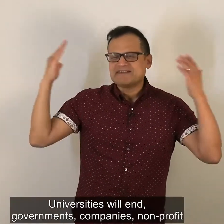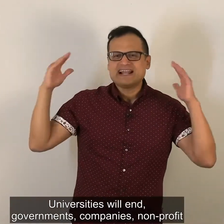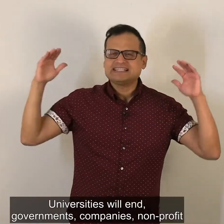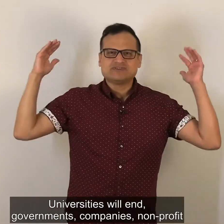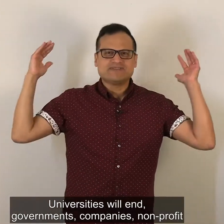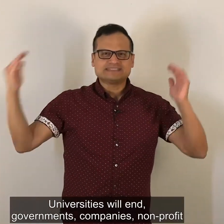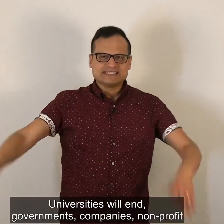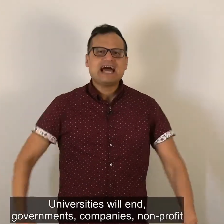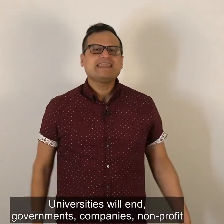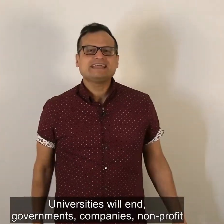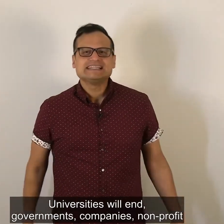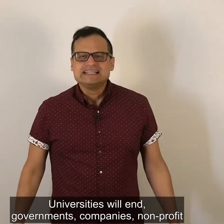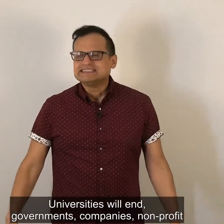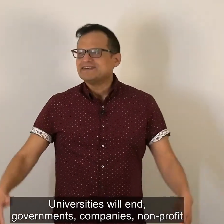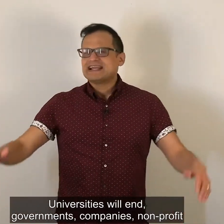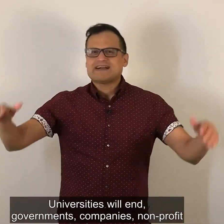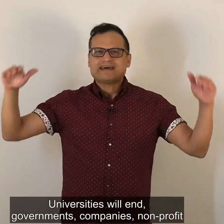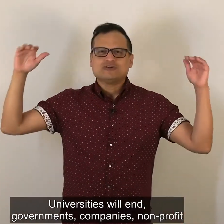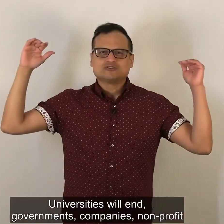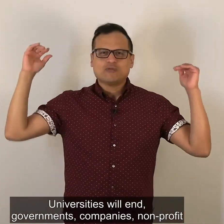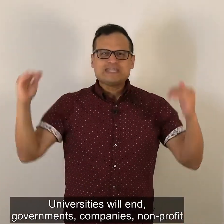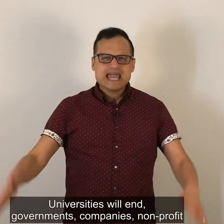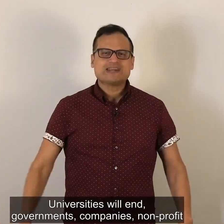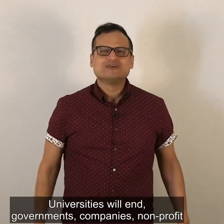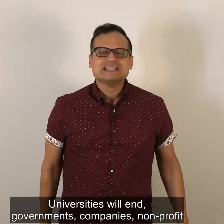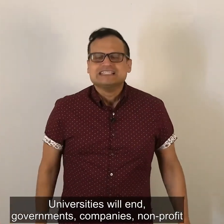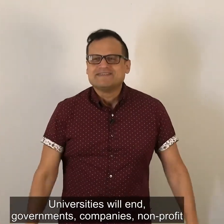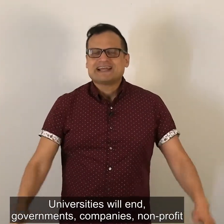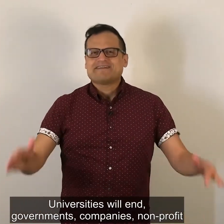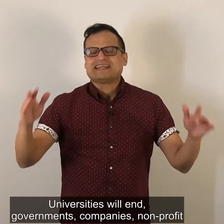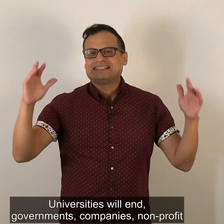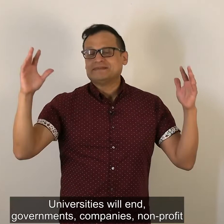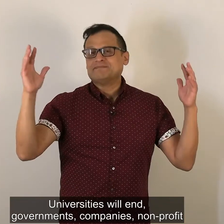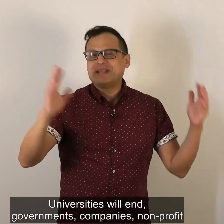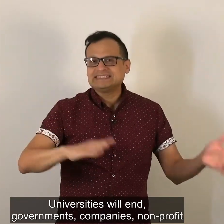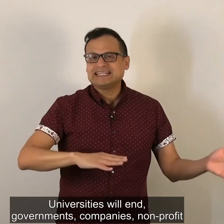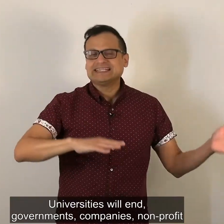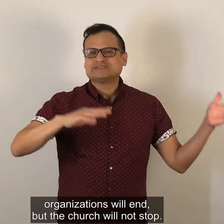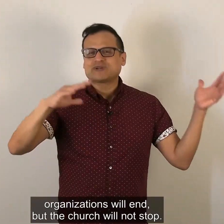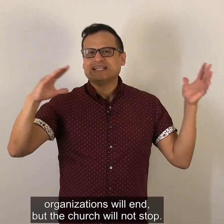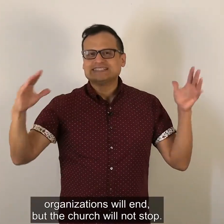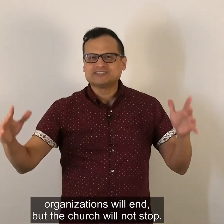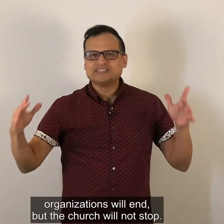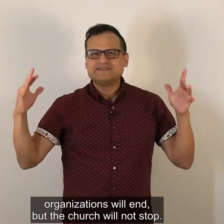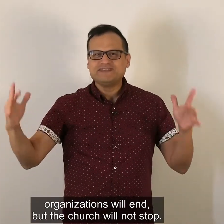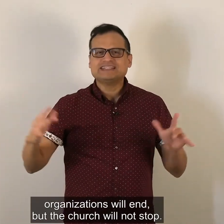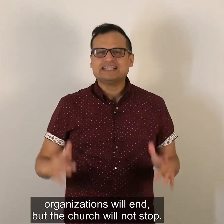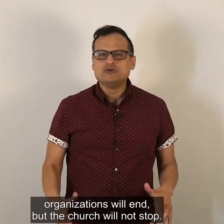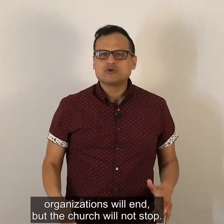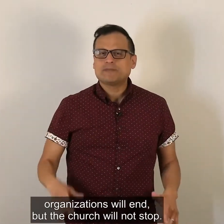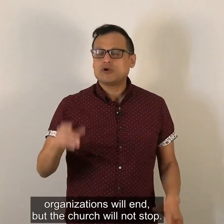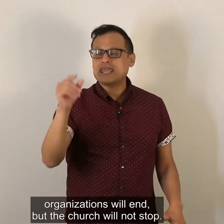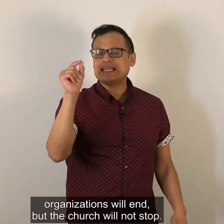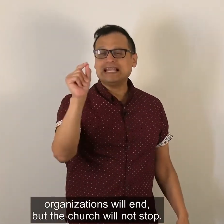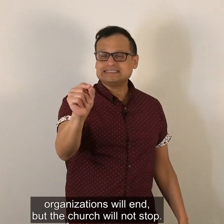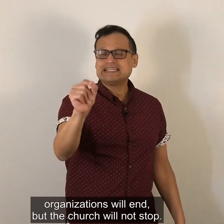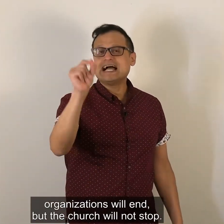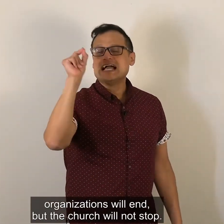las universidades, se van a acabar los gobiernos, se van a acabar las empresas, las organizaciones sin fines de lucro, pero la iglesia